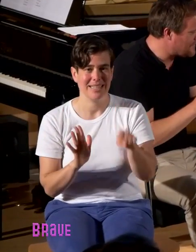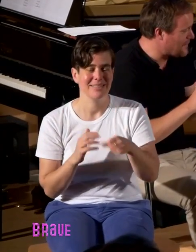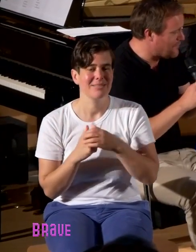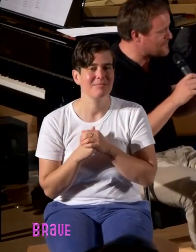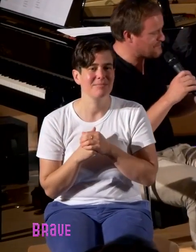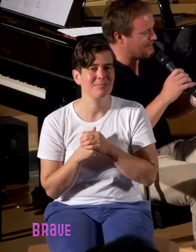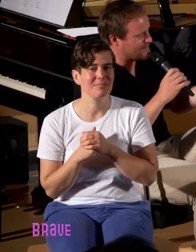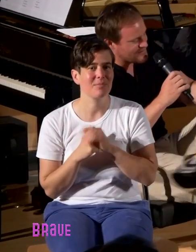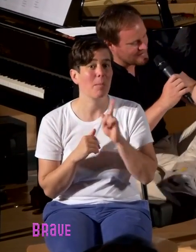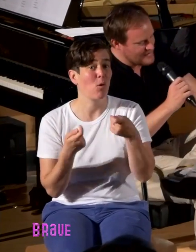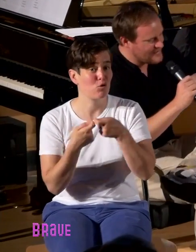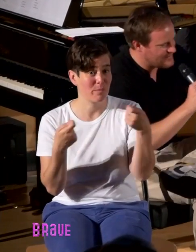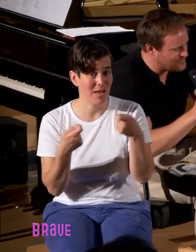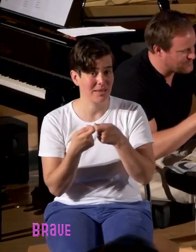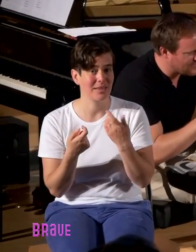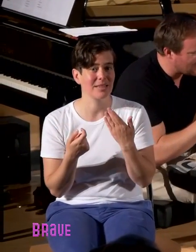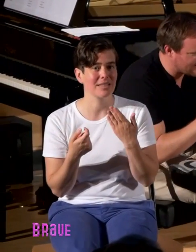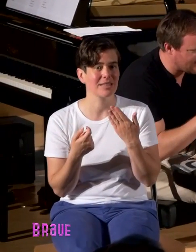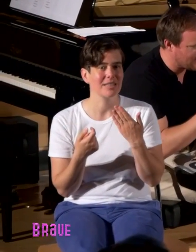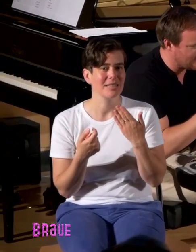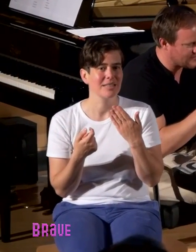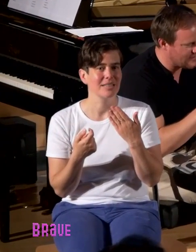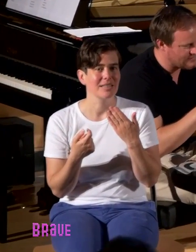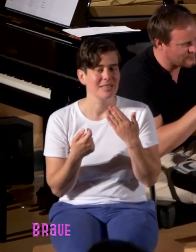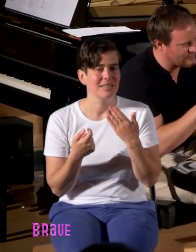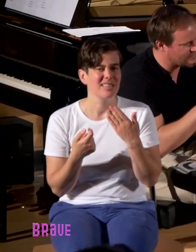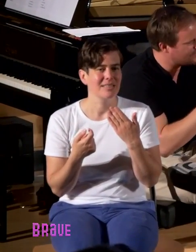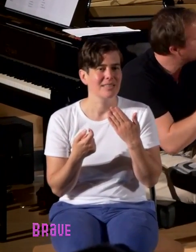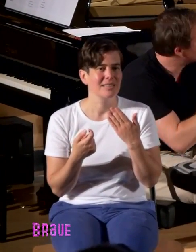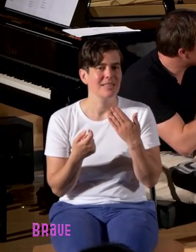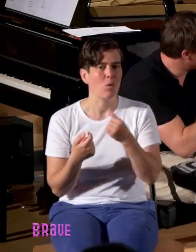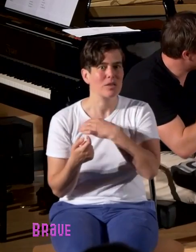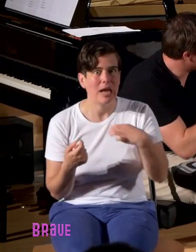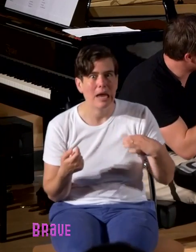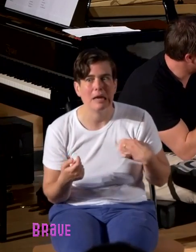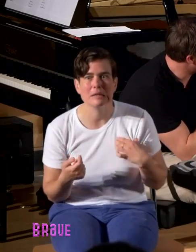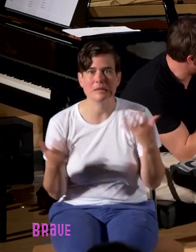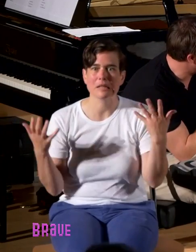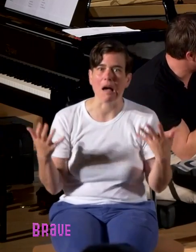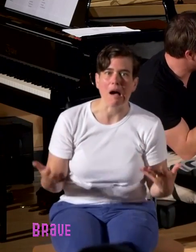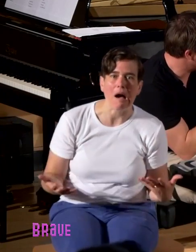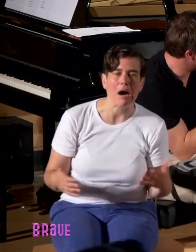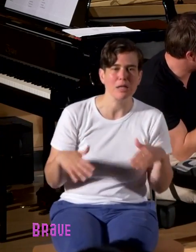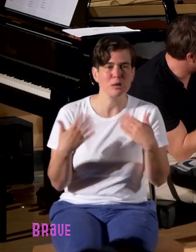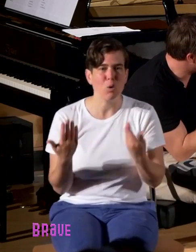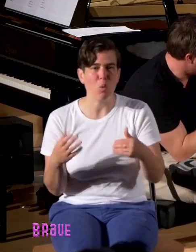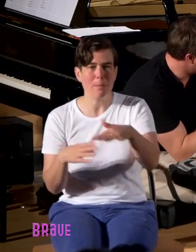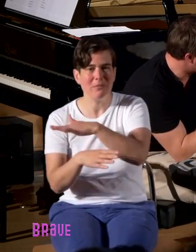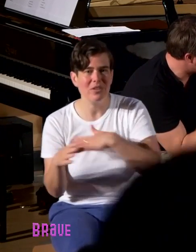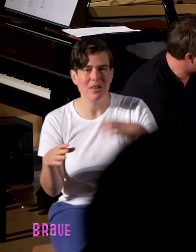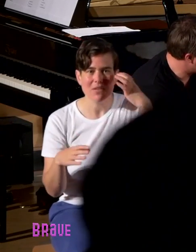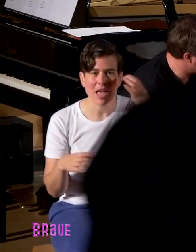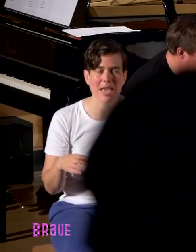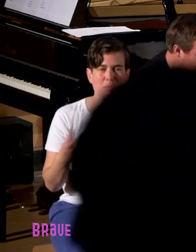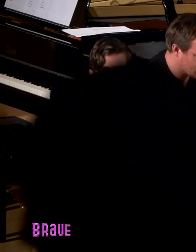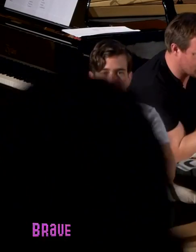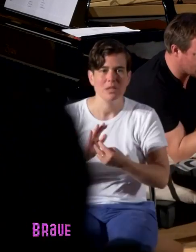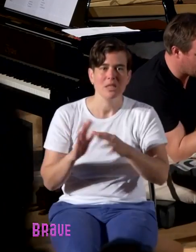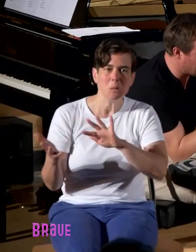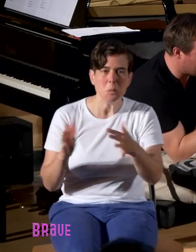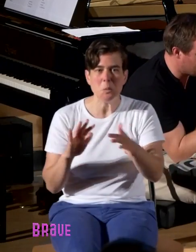Da passiert auch was Spannendes. Man sagt ja immer in Dresden und das ist dann immer sehr schwierig, auch schwieriges Fanumfeld und auch politisches